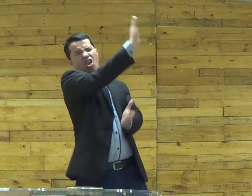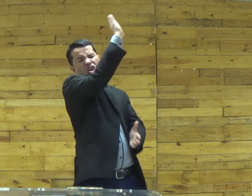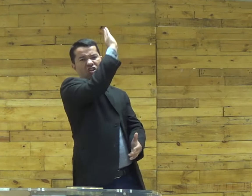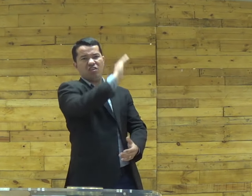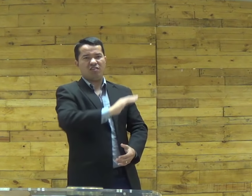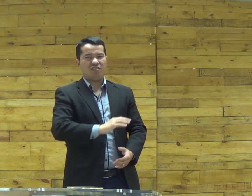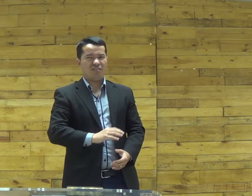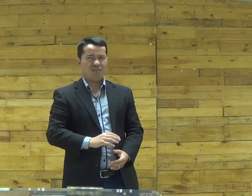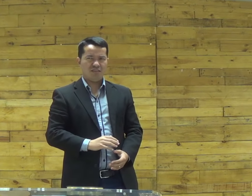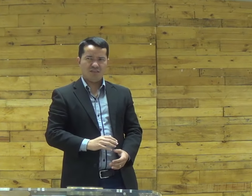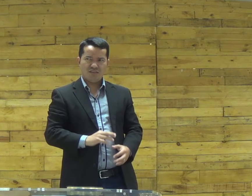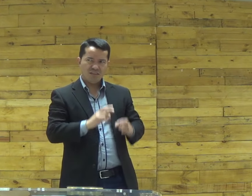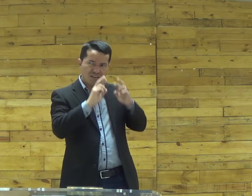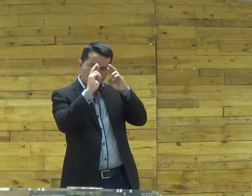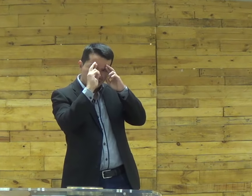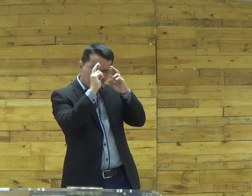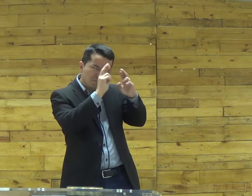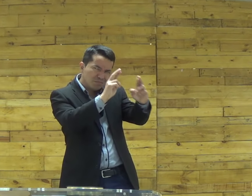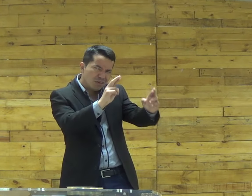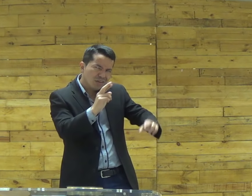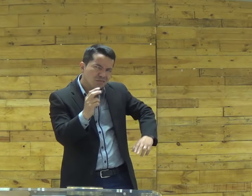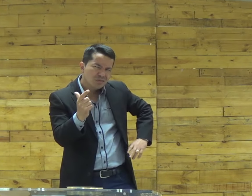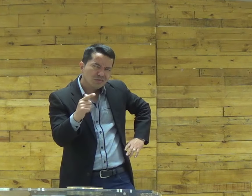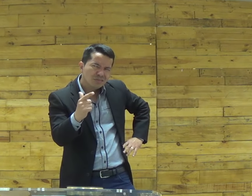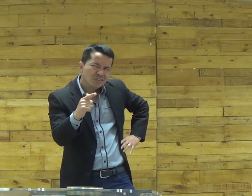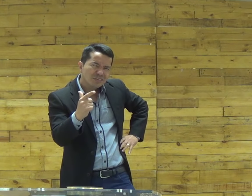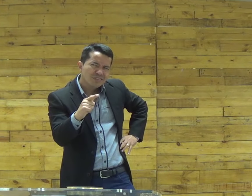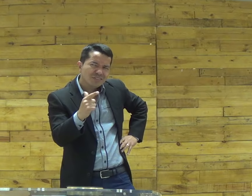melhor, por favor. É intérprete mesmo e o